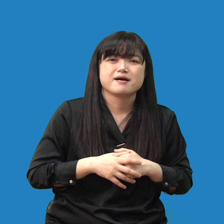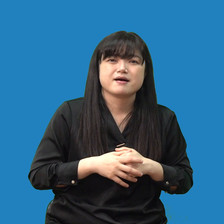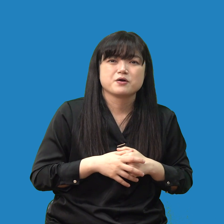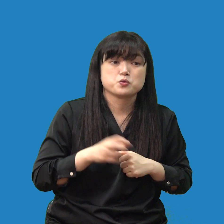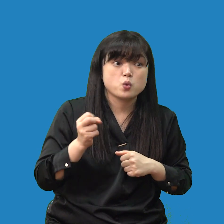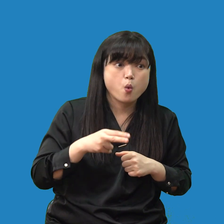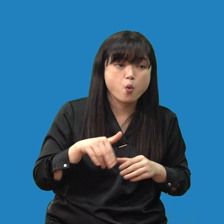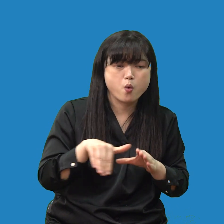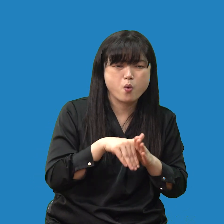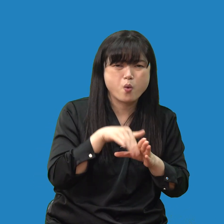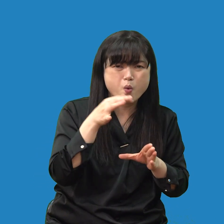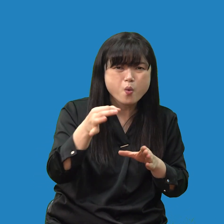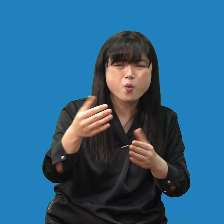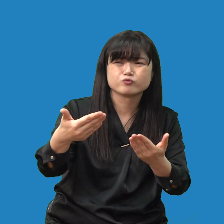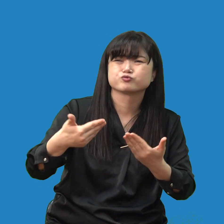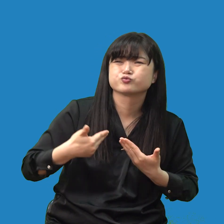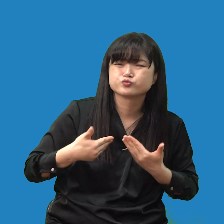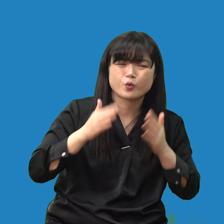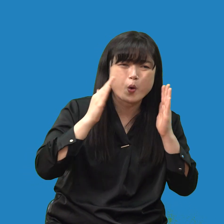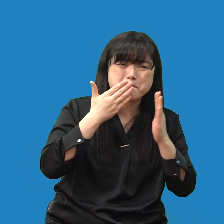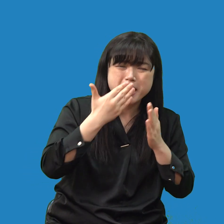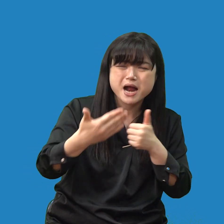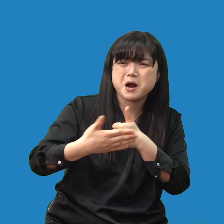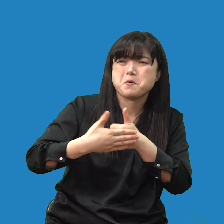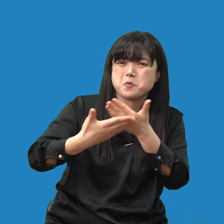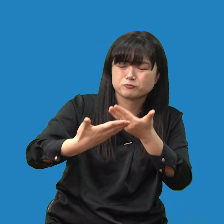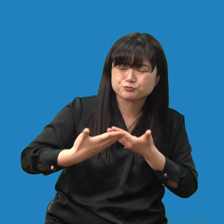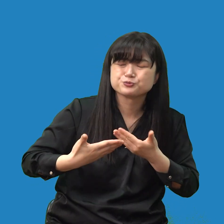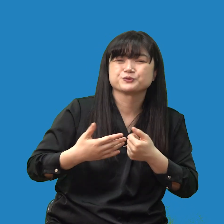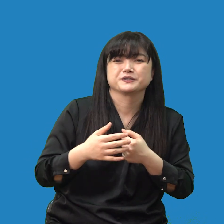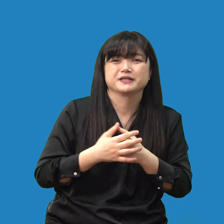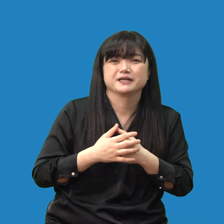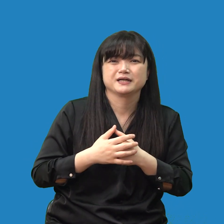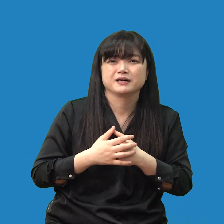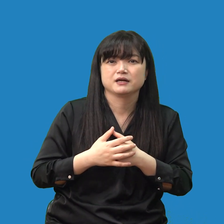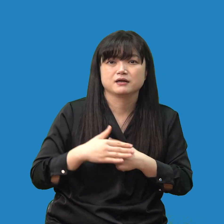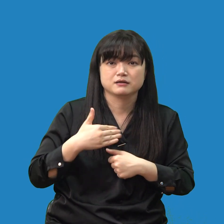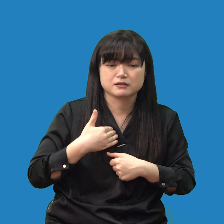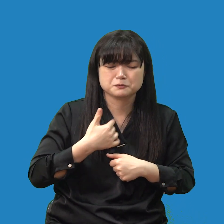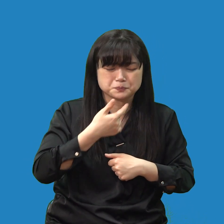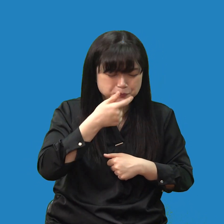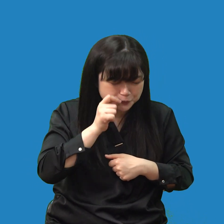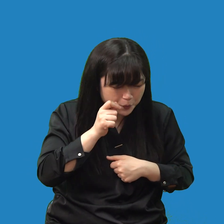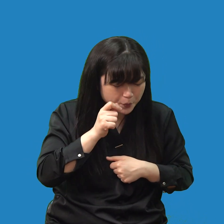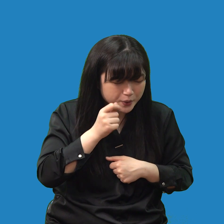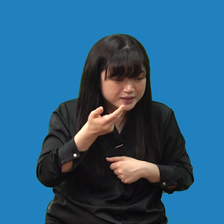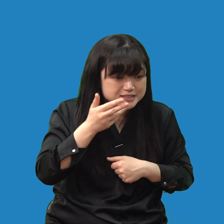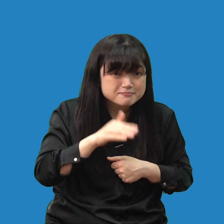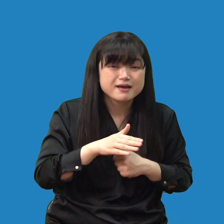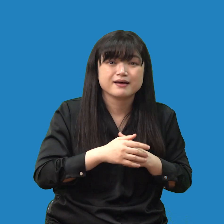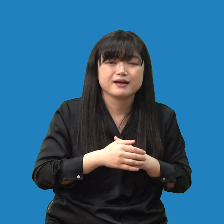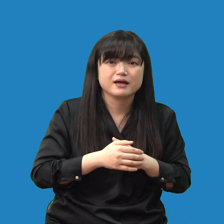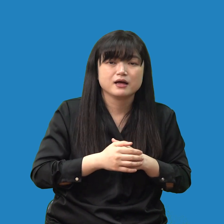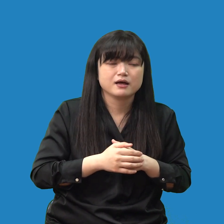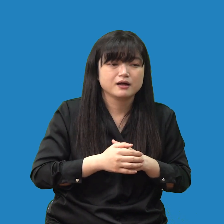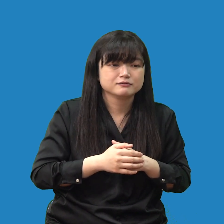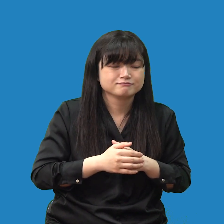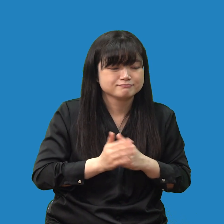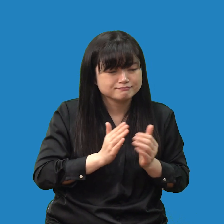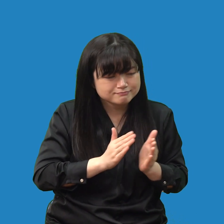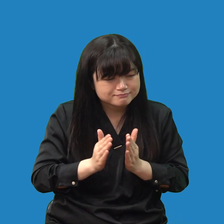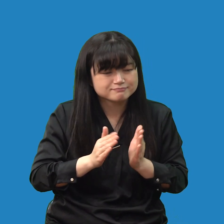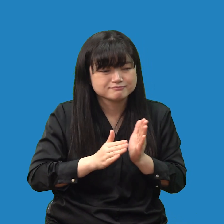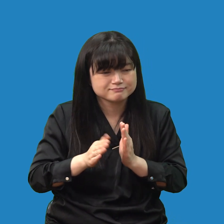등록금, 장학금을 또 그렇게 주셨습니다. 그런 나눔 덕분에 참 저는 부족했지만 그러나 갖추고 살